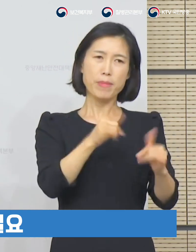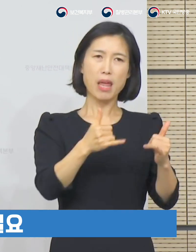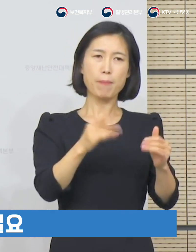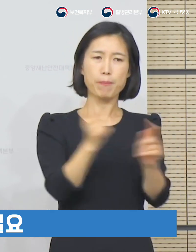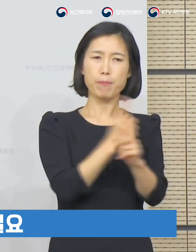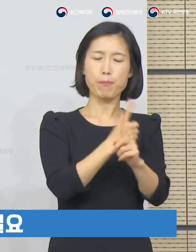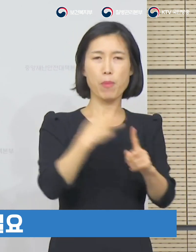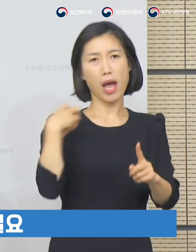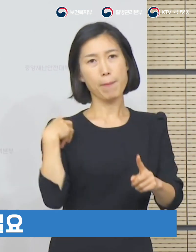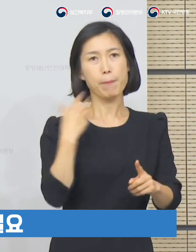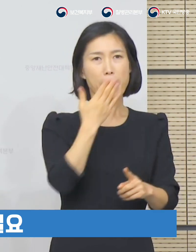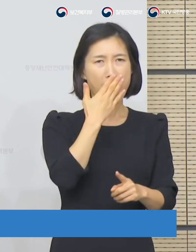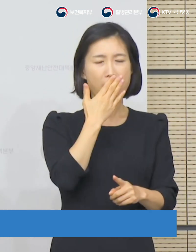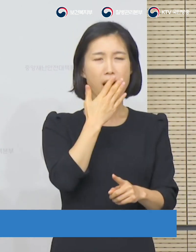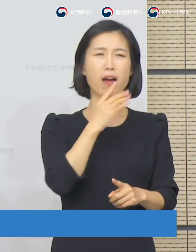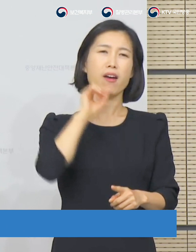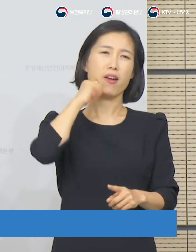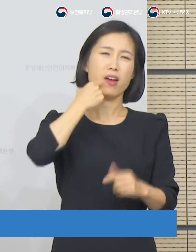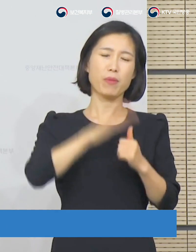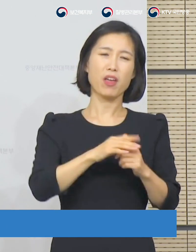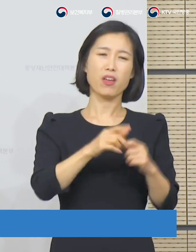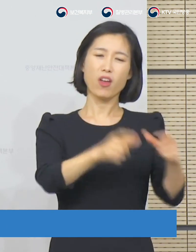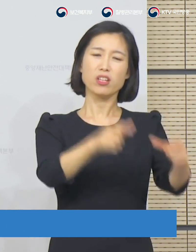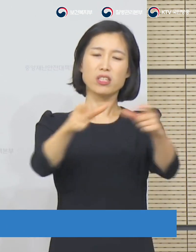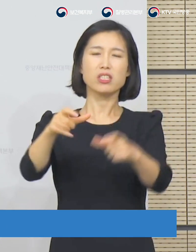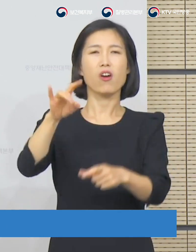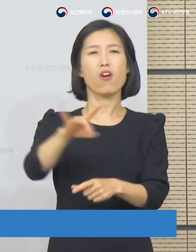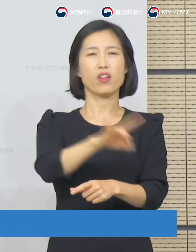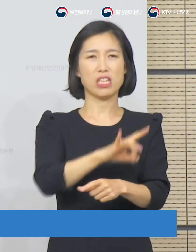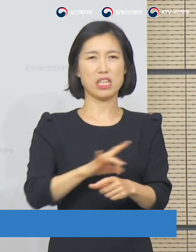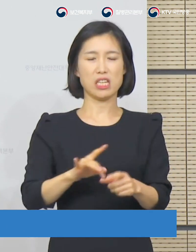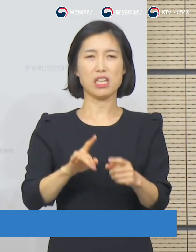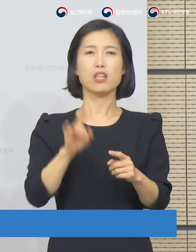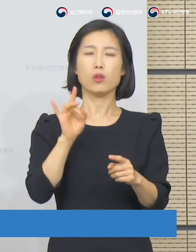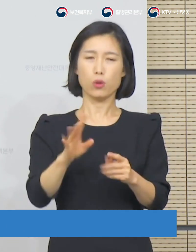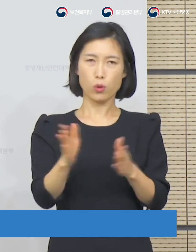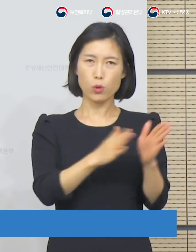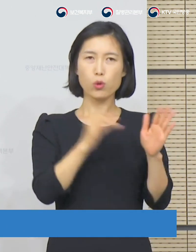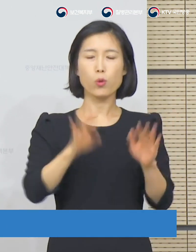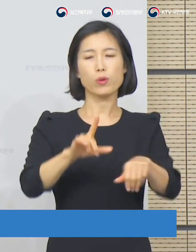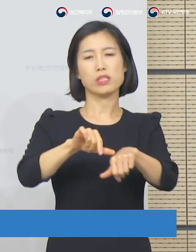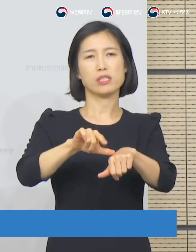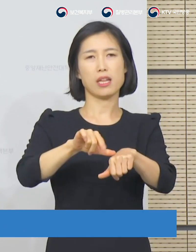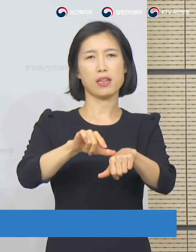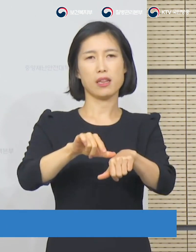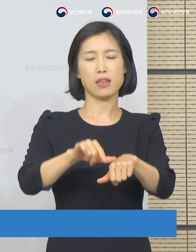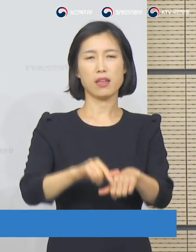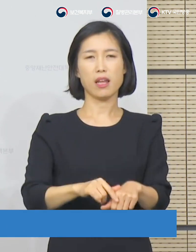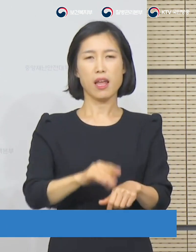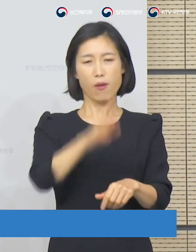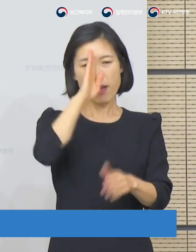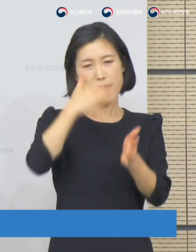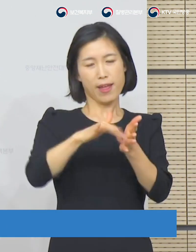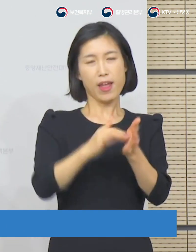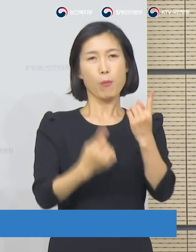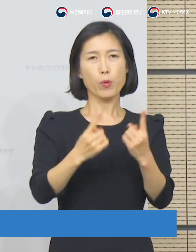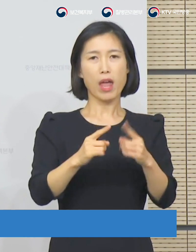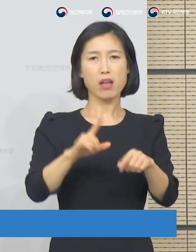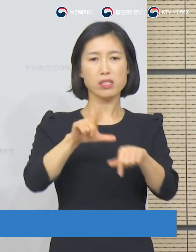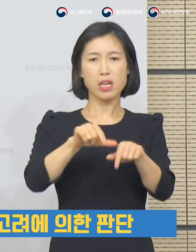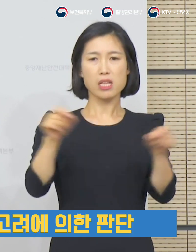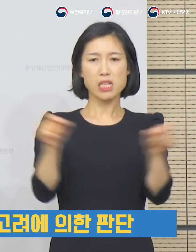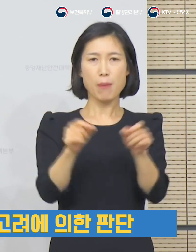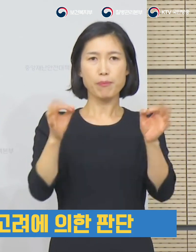아울러 강구를 해야 되고, 세 번째는 시간 단위도 봐야 됩니다. 짧은 시간 안에 얼마나 많은 환자들이 발생하고